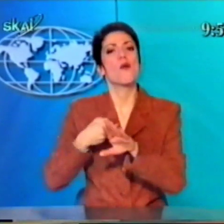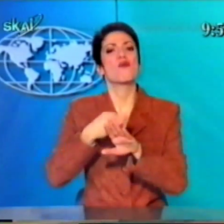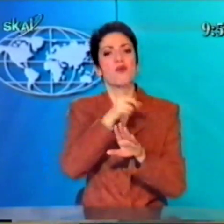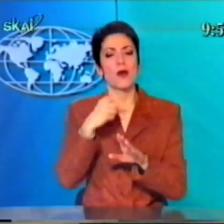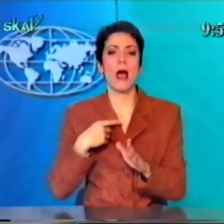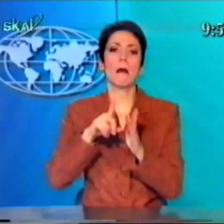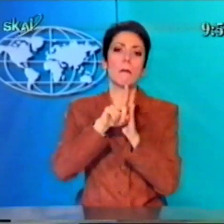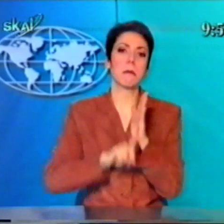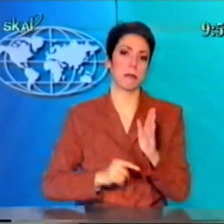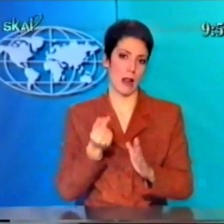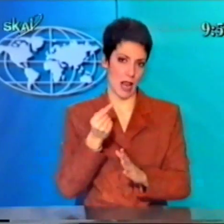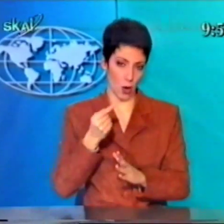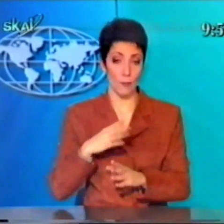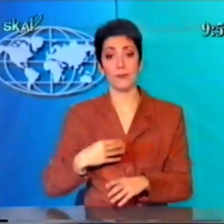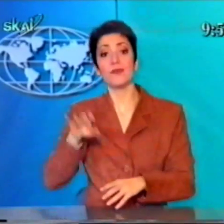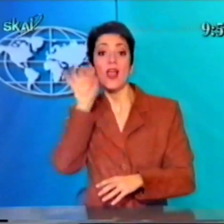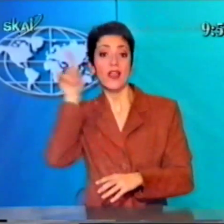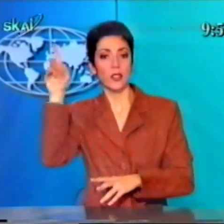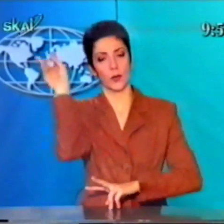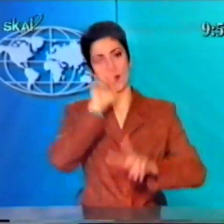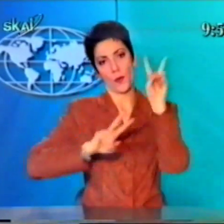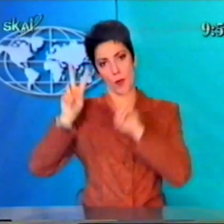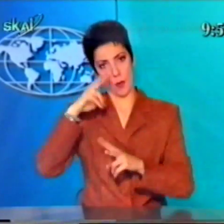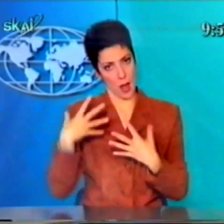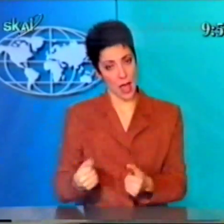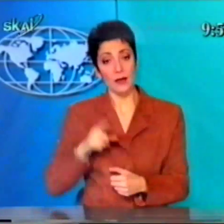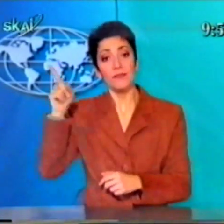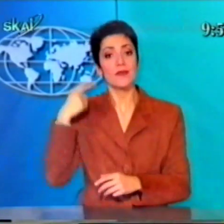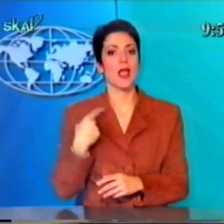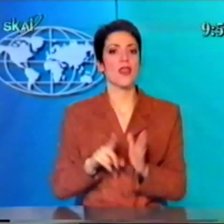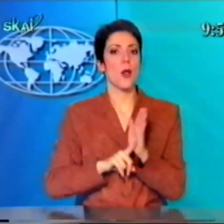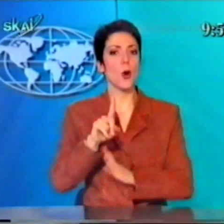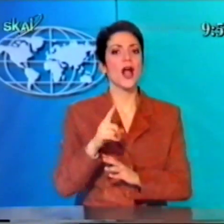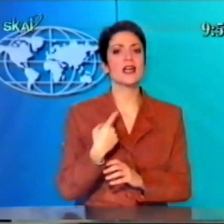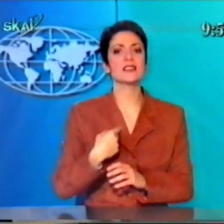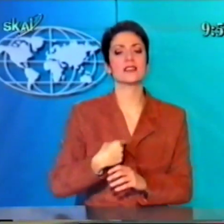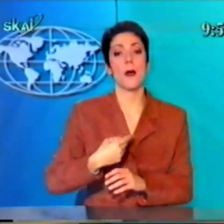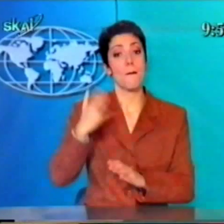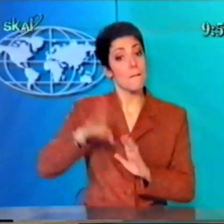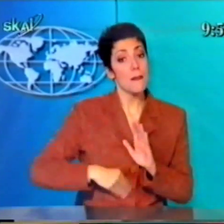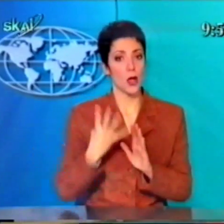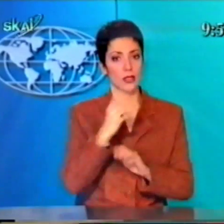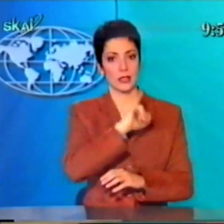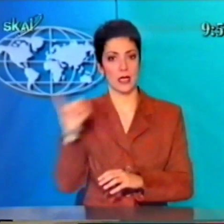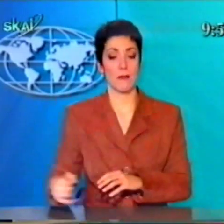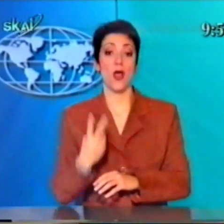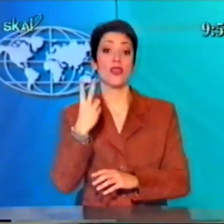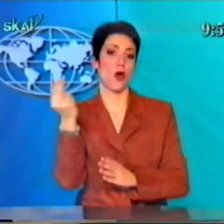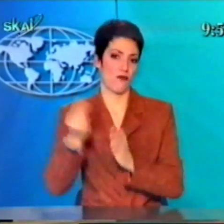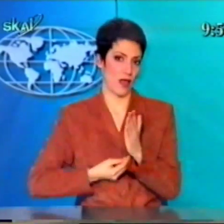στη Θεσσαλονίκη. Η θερμοκρασία θα κυμανθεί από μείον 4 έως 2 βαθμούς Κελσίου. Εδώ τελείωσε το δελτίο